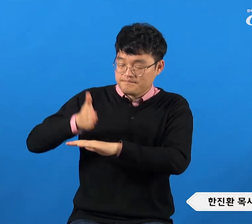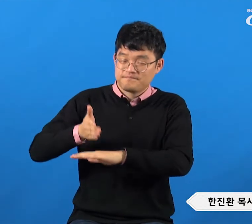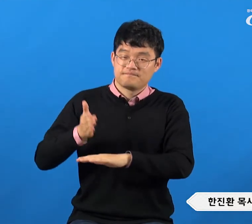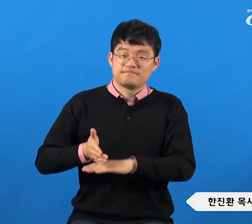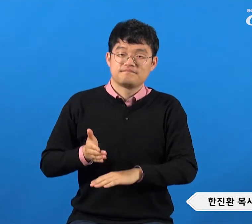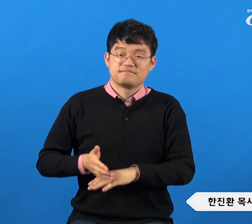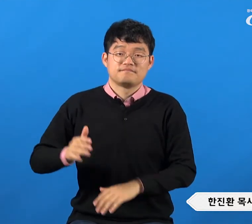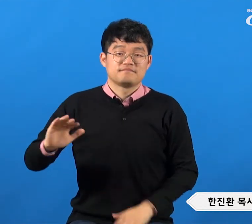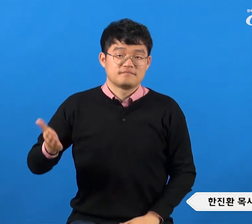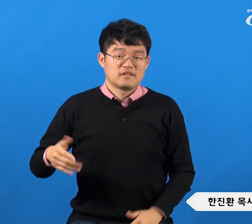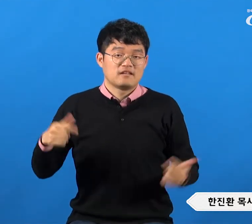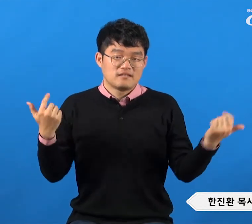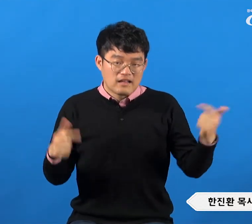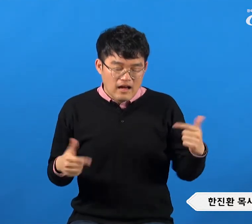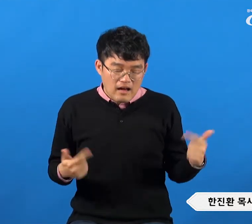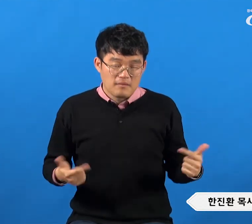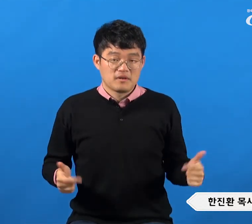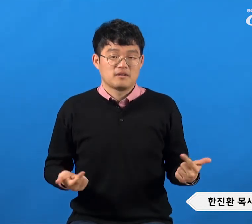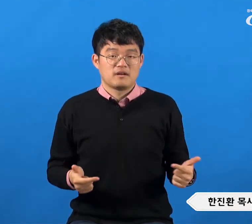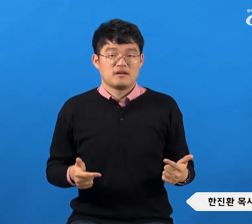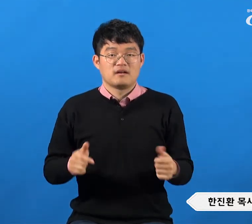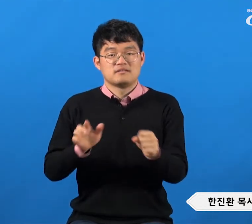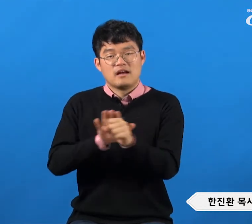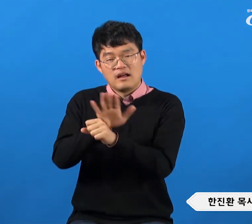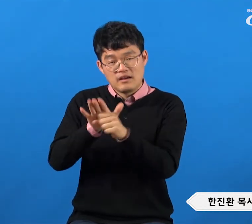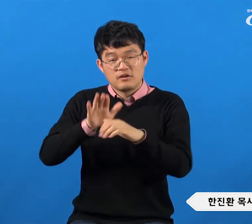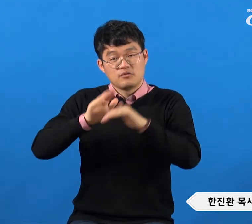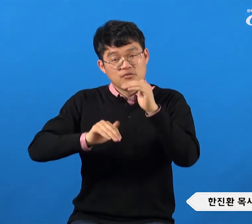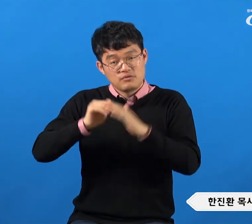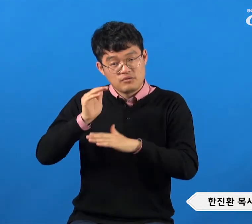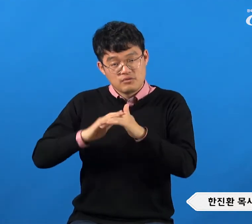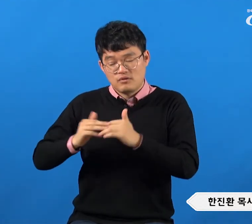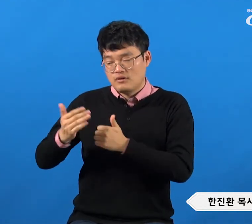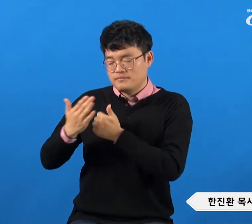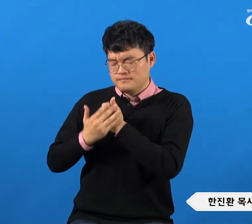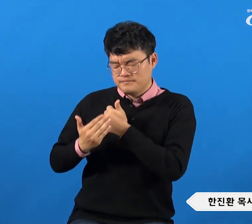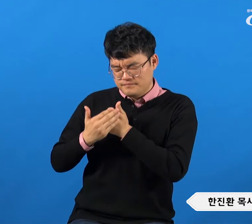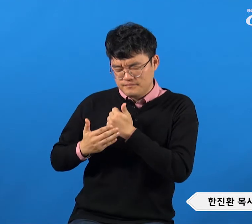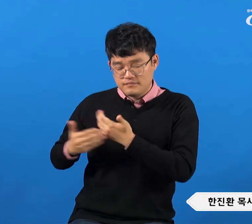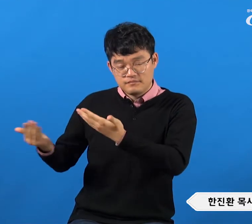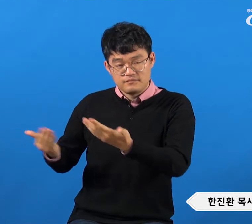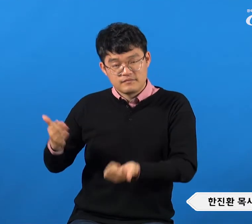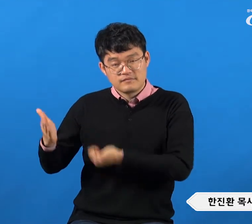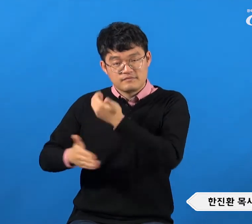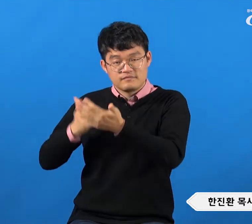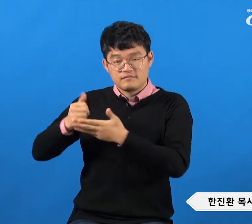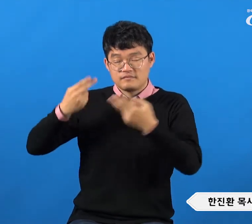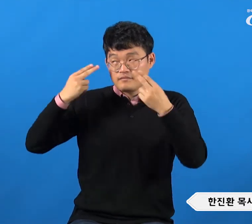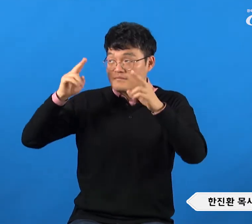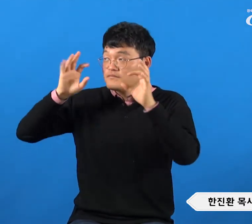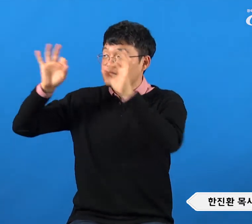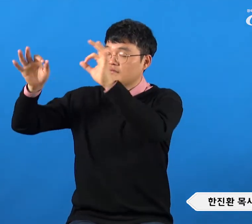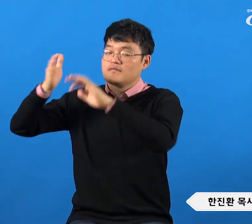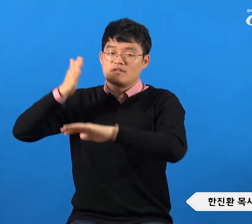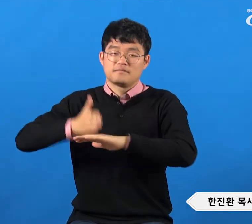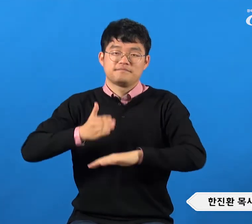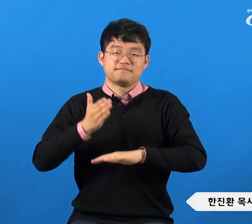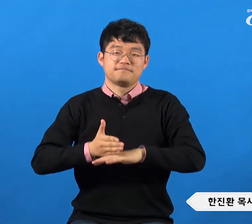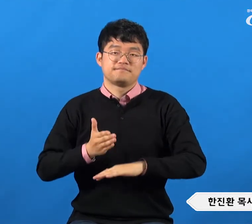것입니다. 날마다 순간마다 사랑의 손길로 어루만져 주시는 그 하나님 바라보며 감사하는